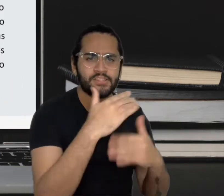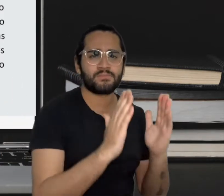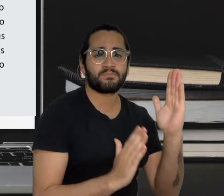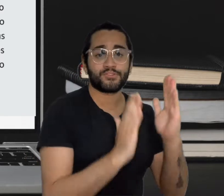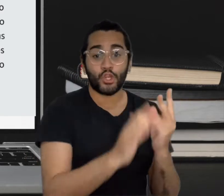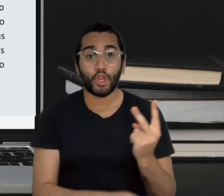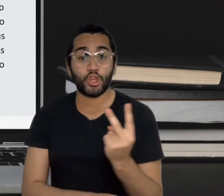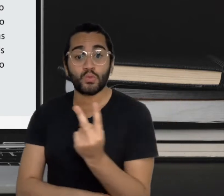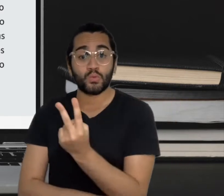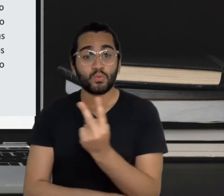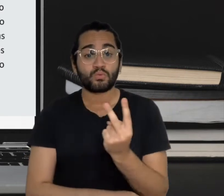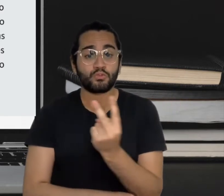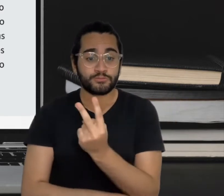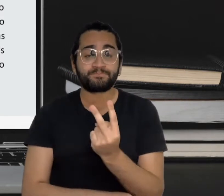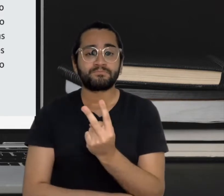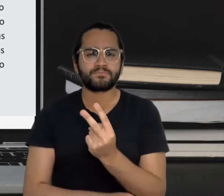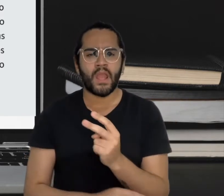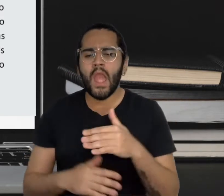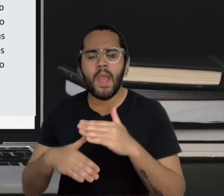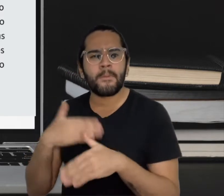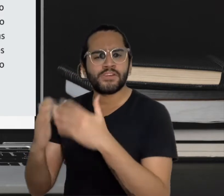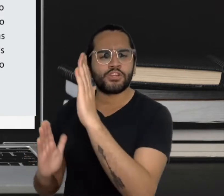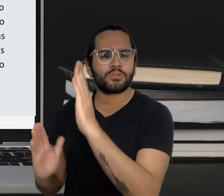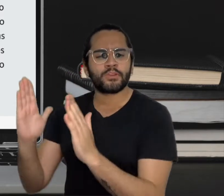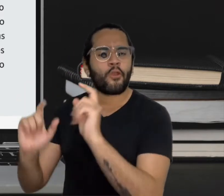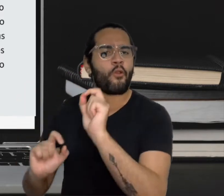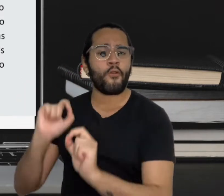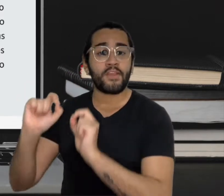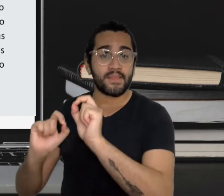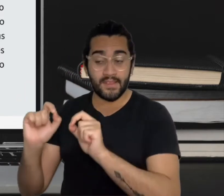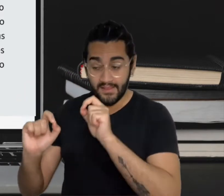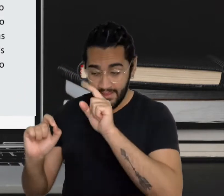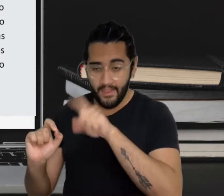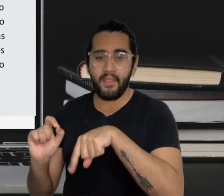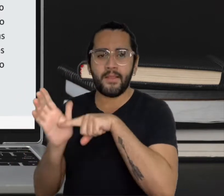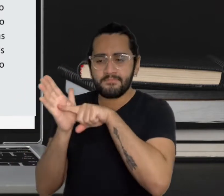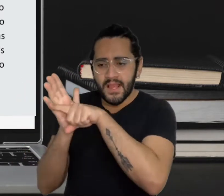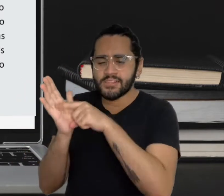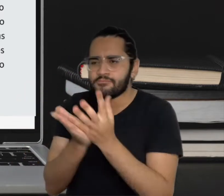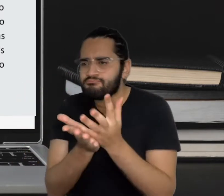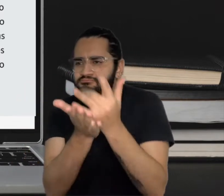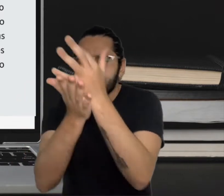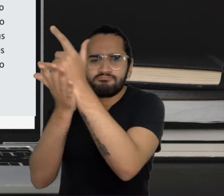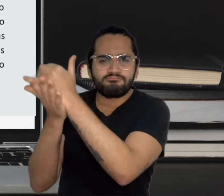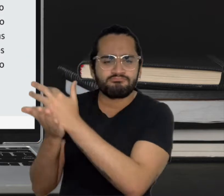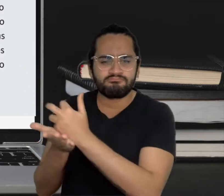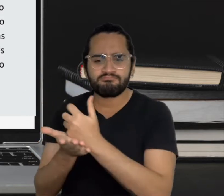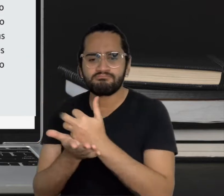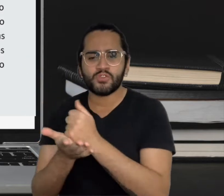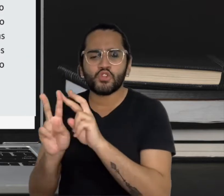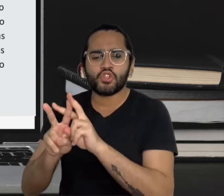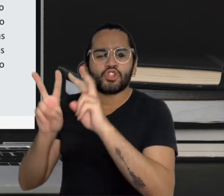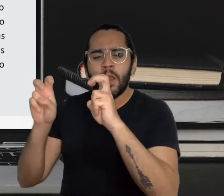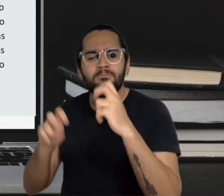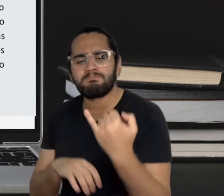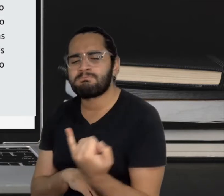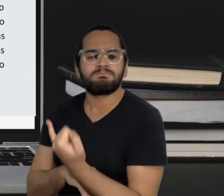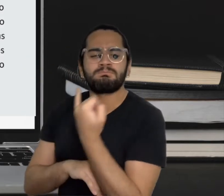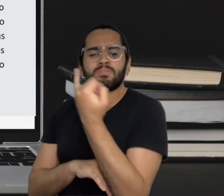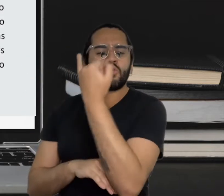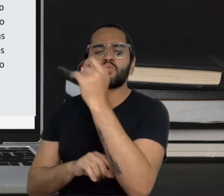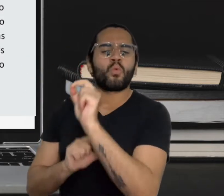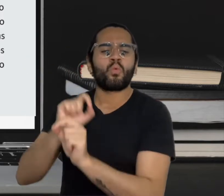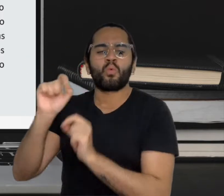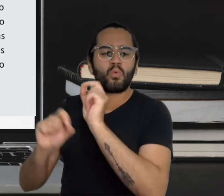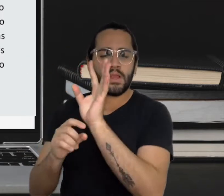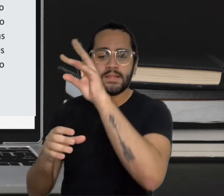perseguidas duas etapas. A primeira etapa foi a de sondagem das características que